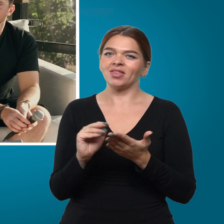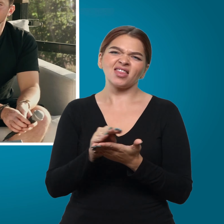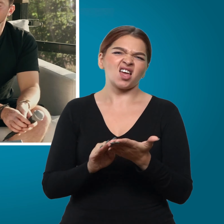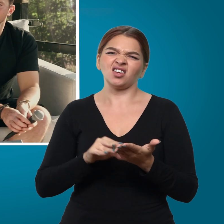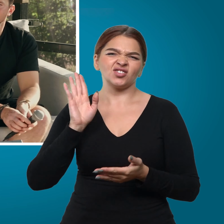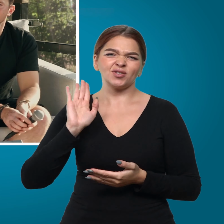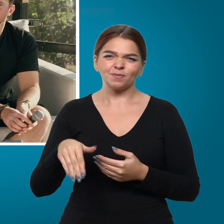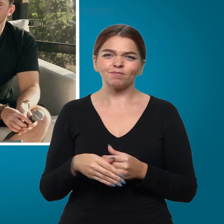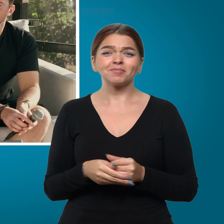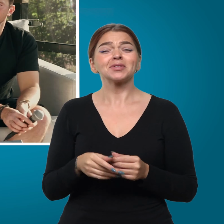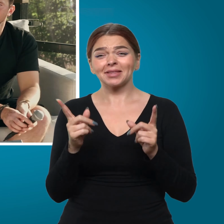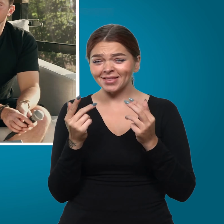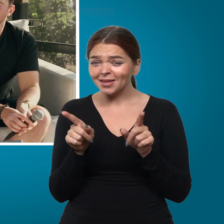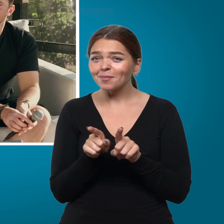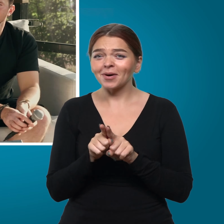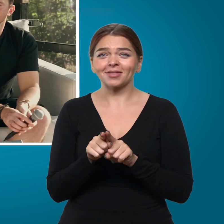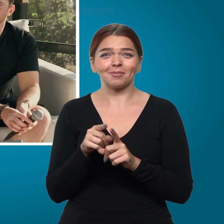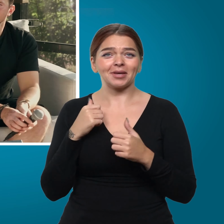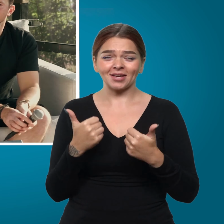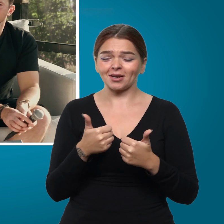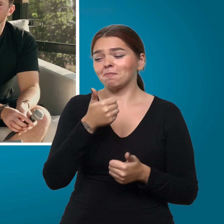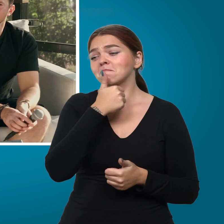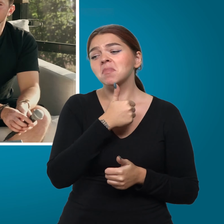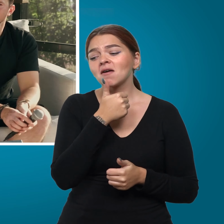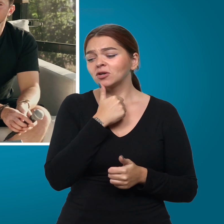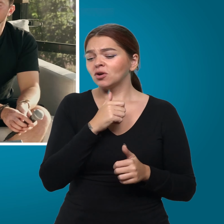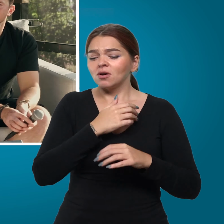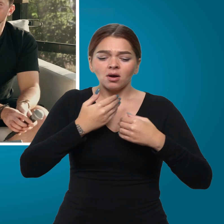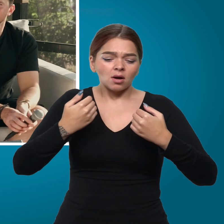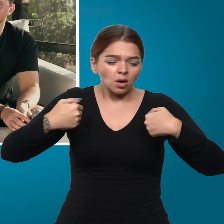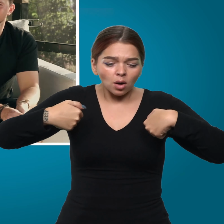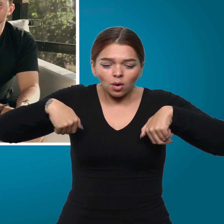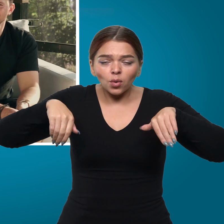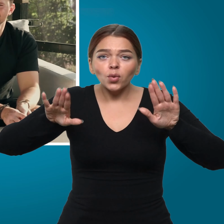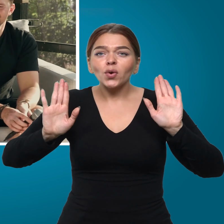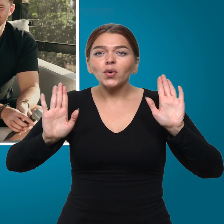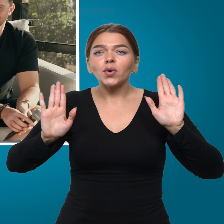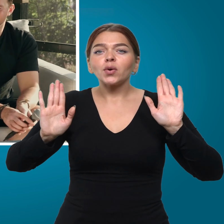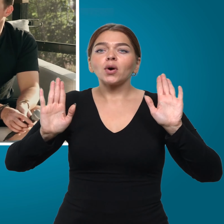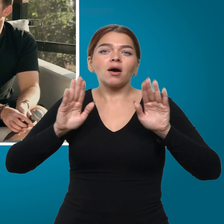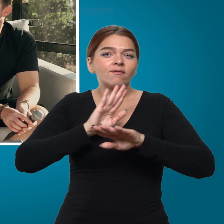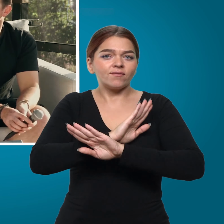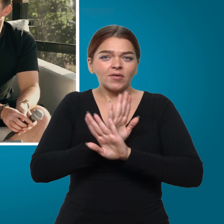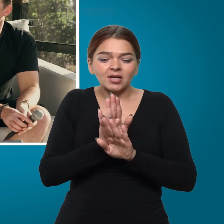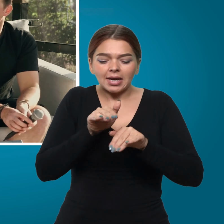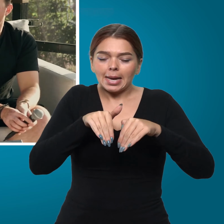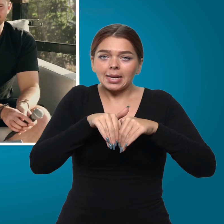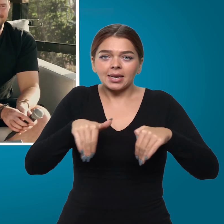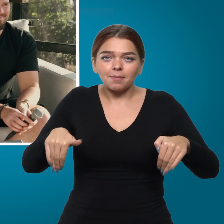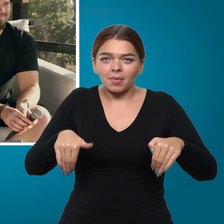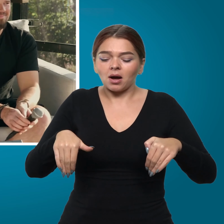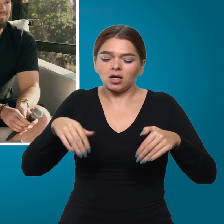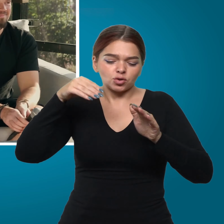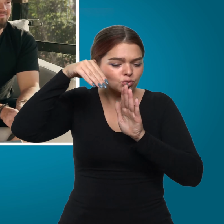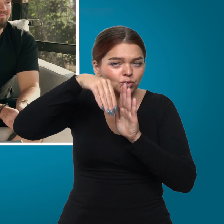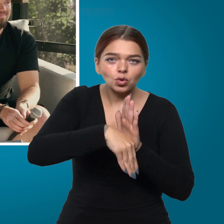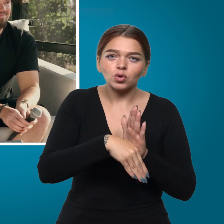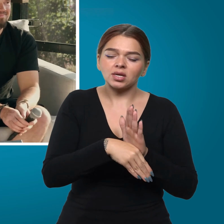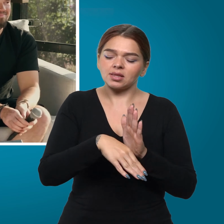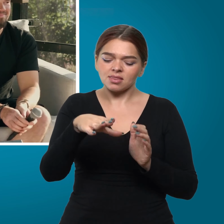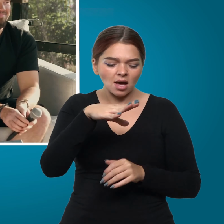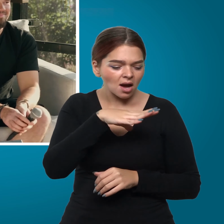to reikia. Arba dar labai gerai iš viso nerašyti. Irgi, žinokite, žiauriai padeda. Man